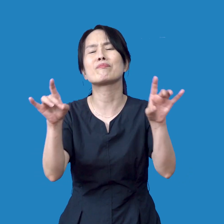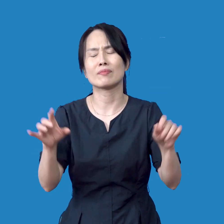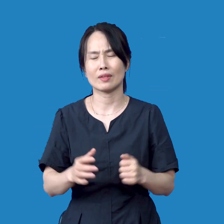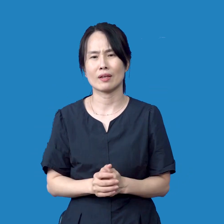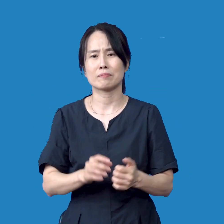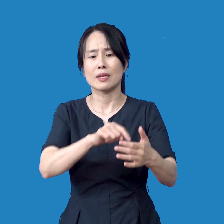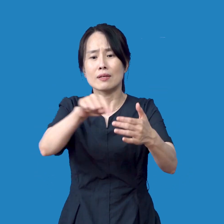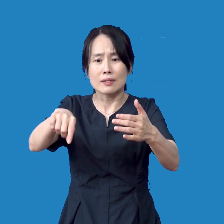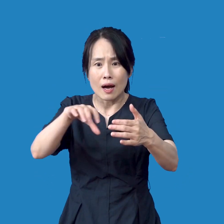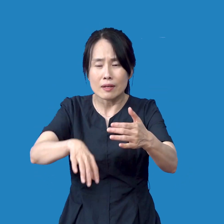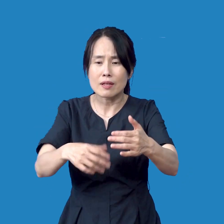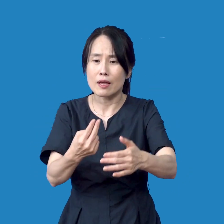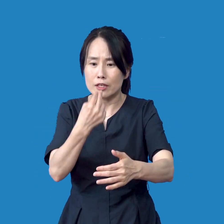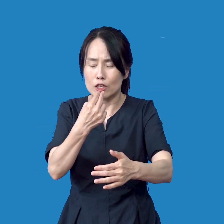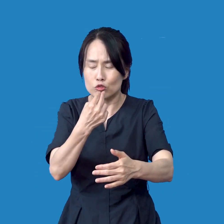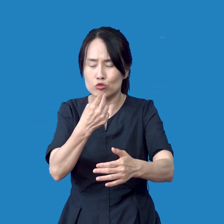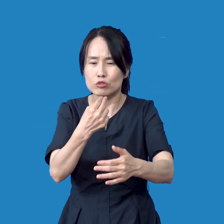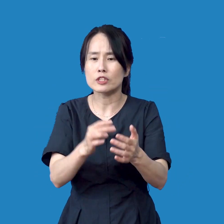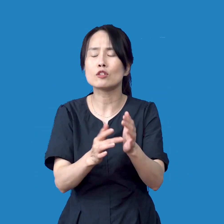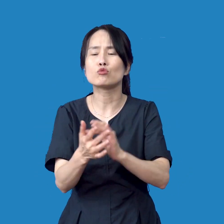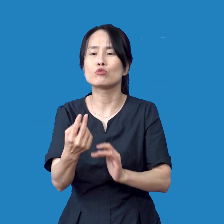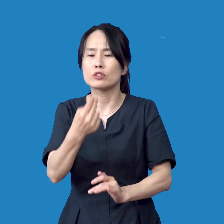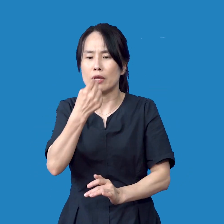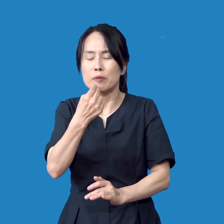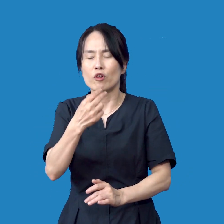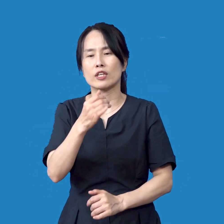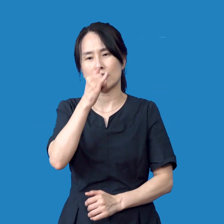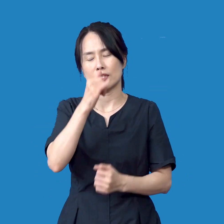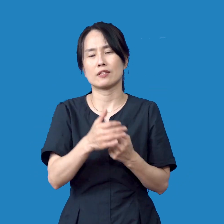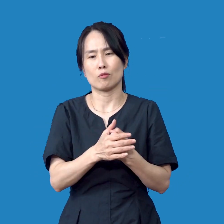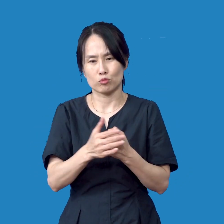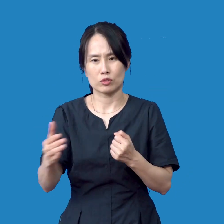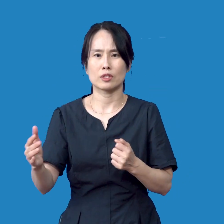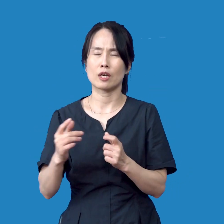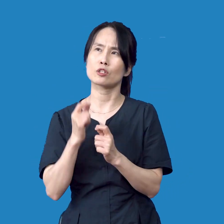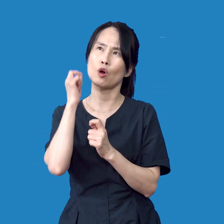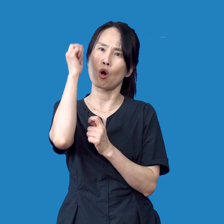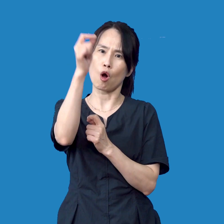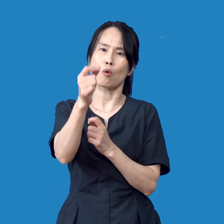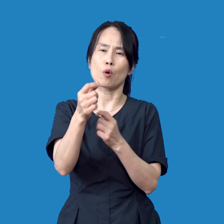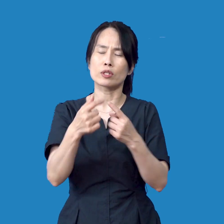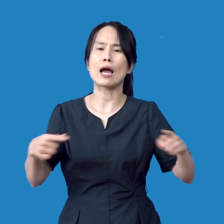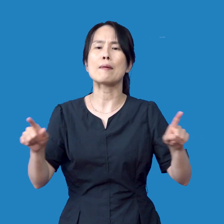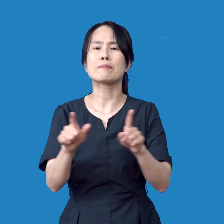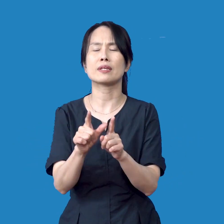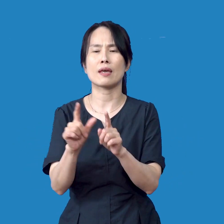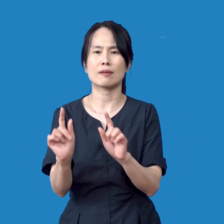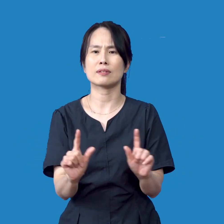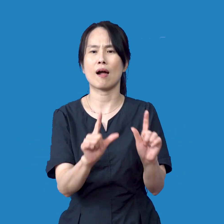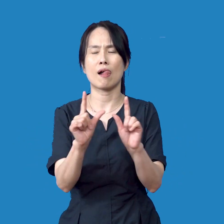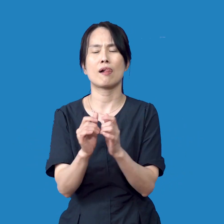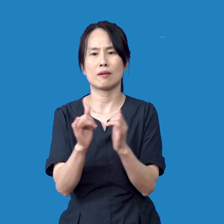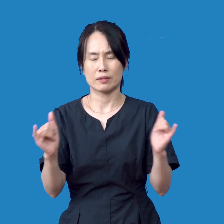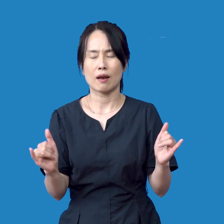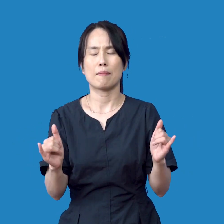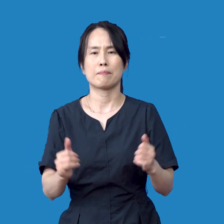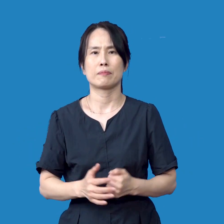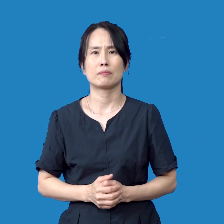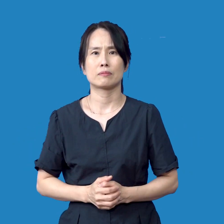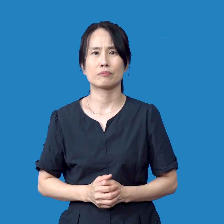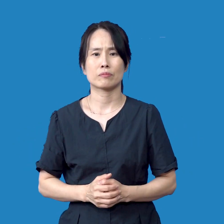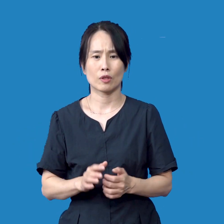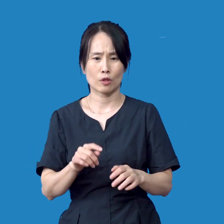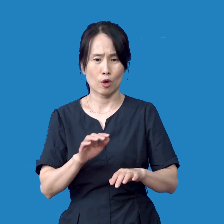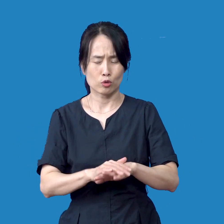속에 예수님의 생명이 흐르고 있는 분입니다. 영원을 함께 살 사람들입니다.